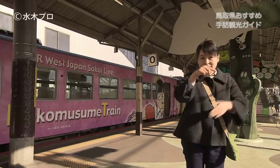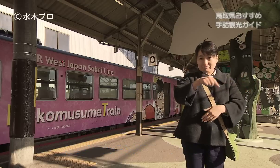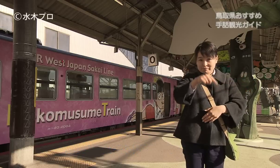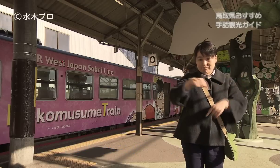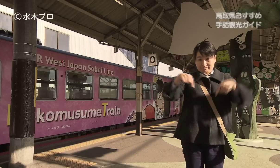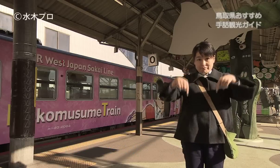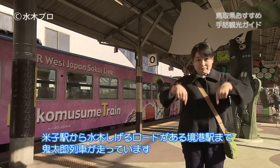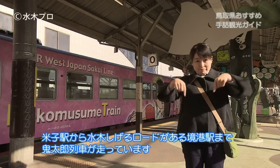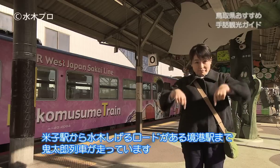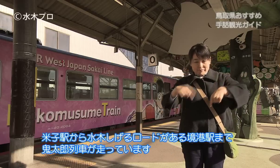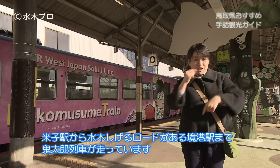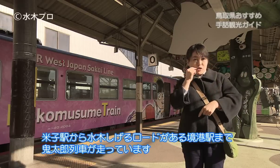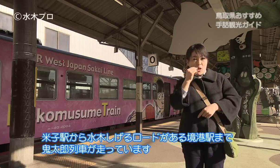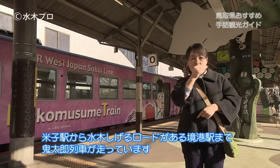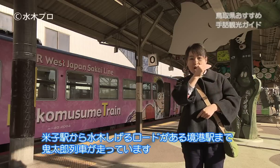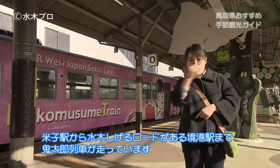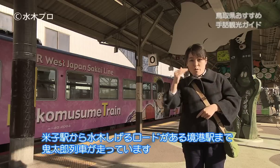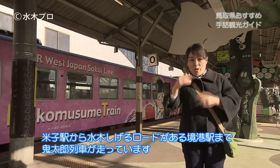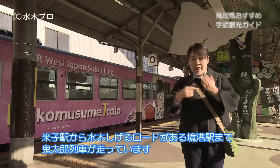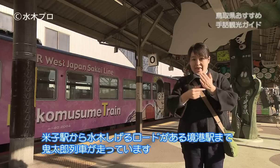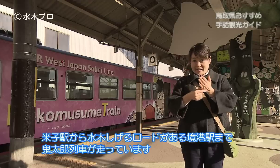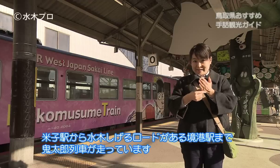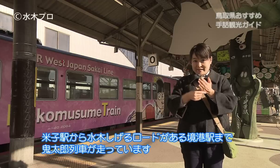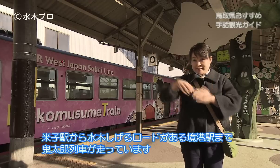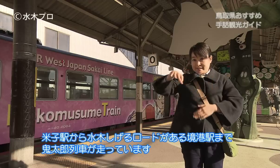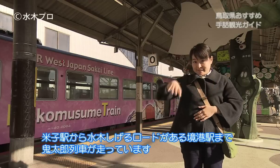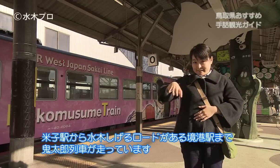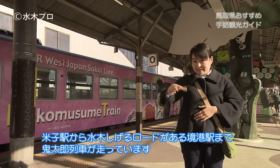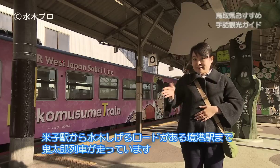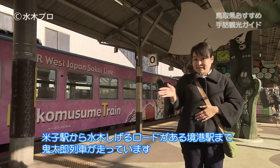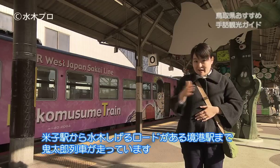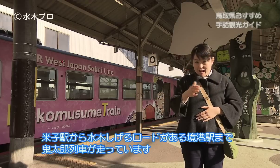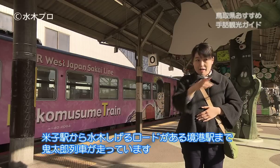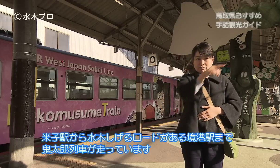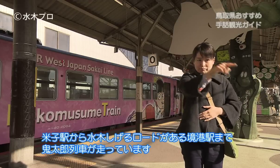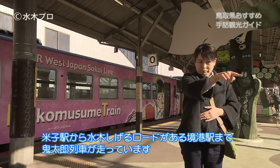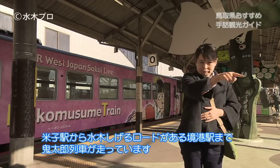です米子駅から